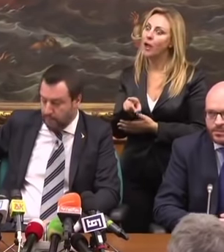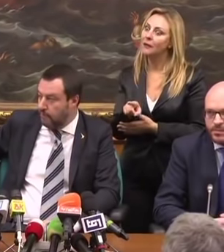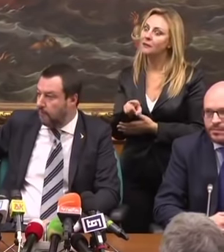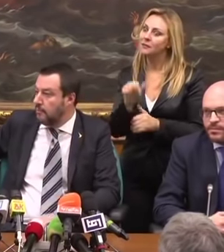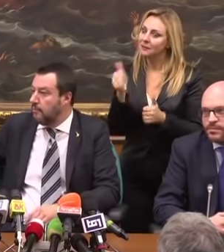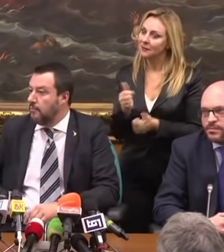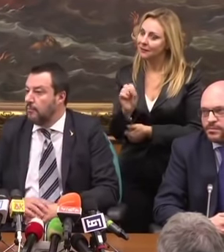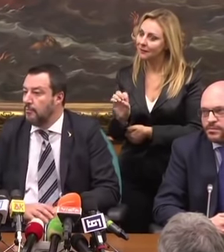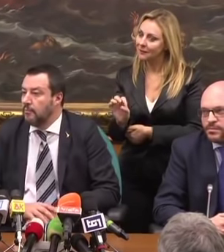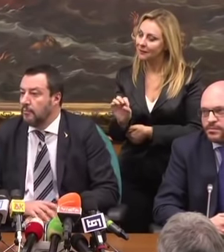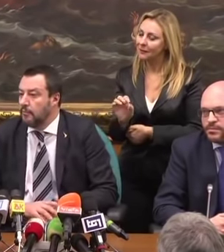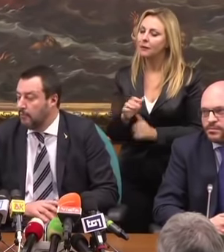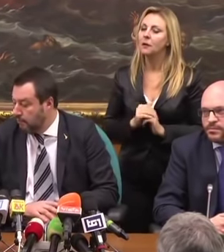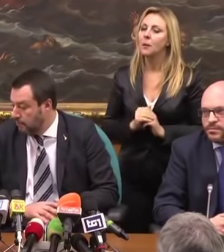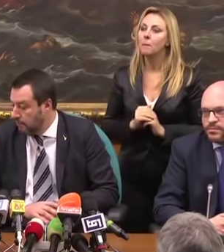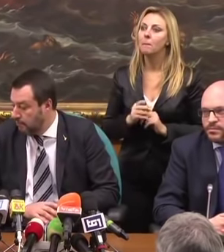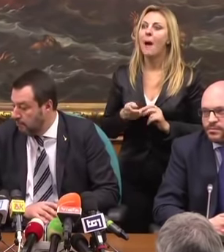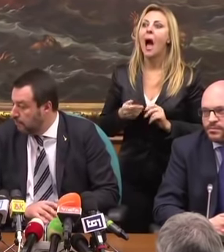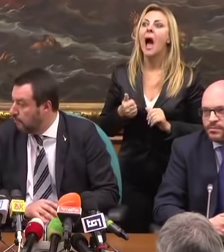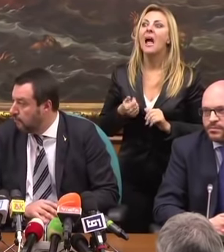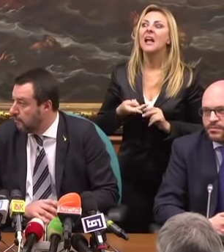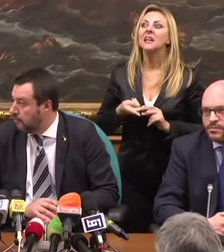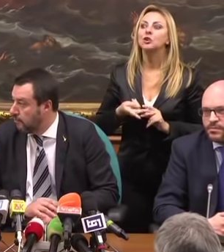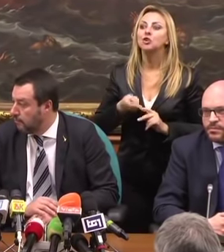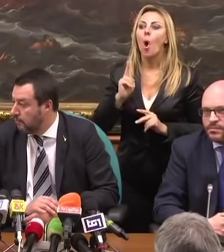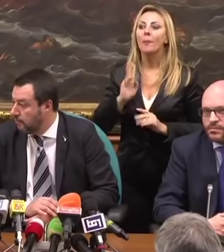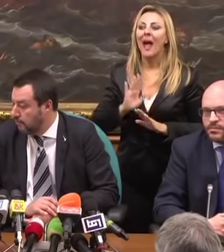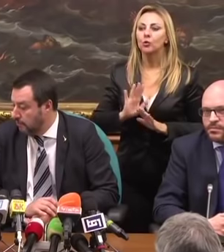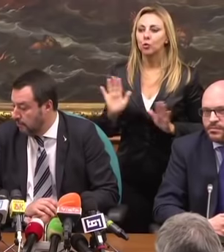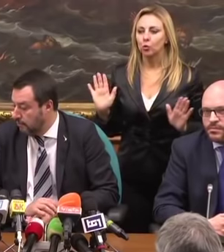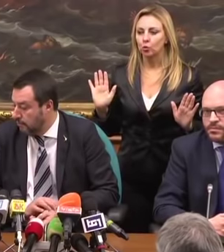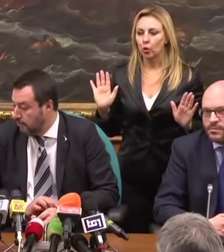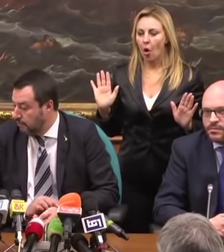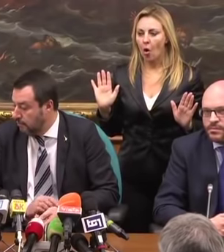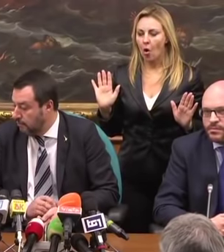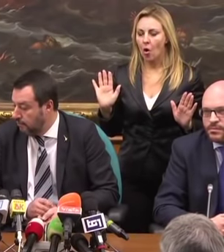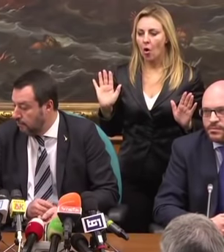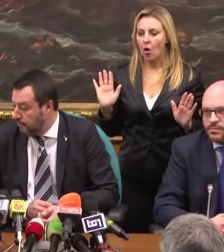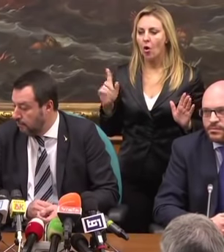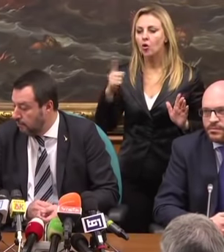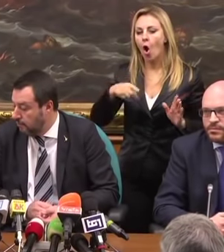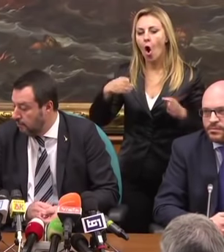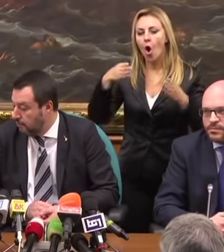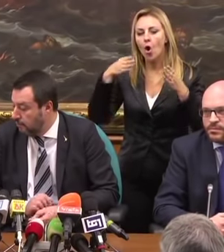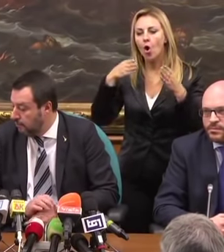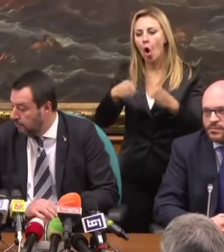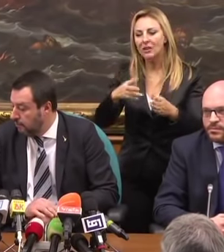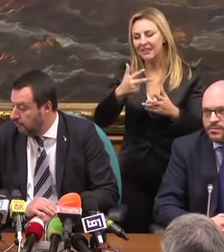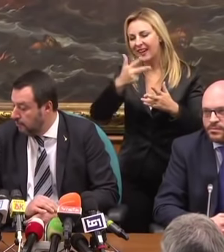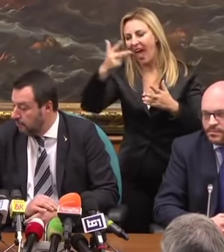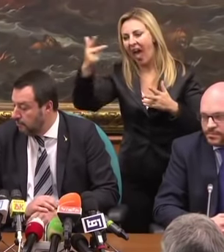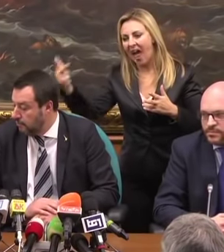soprattutto, visto che nei prossimi 3 anni attiveremo corsi per avere 40.000